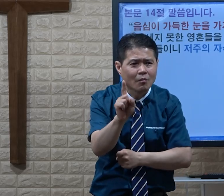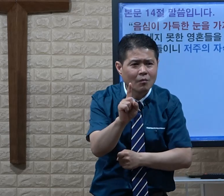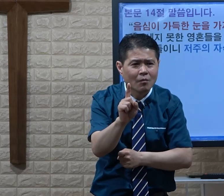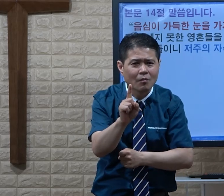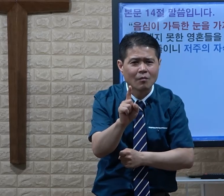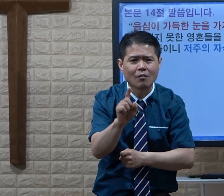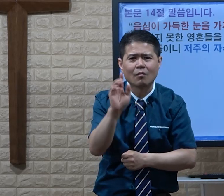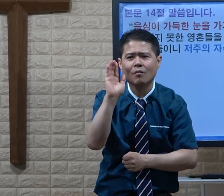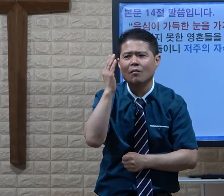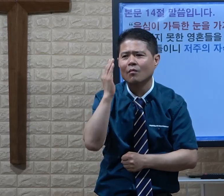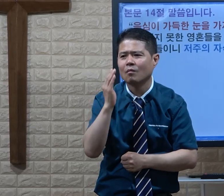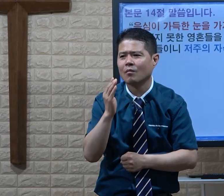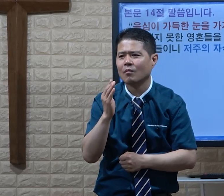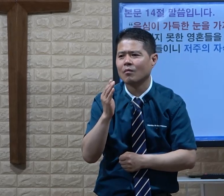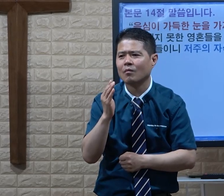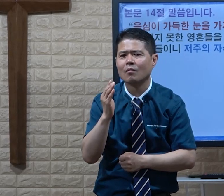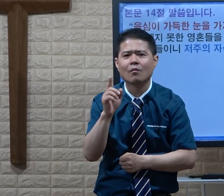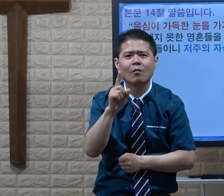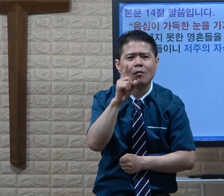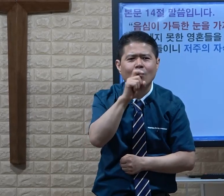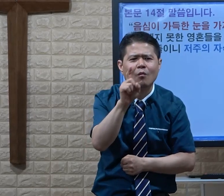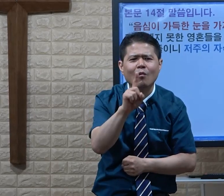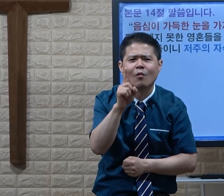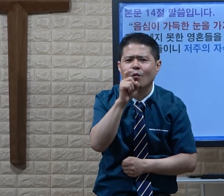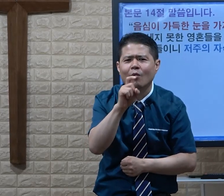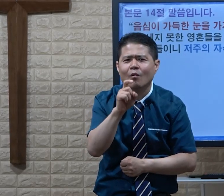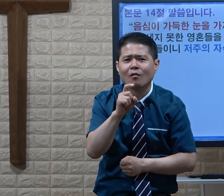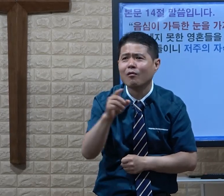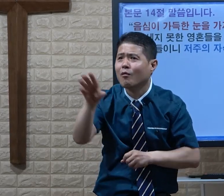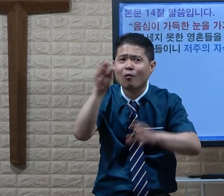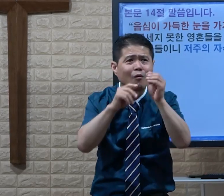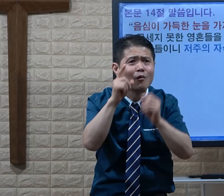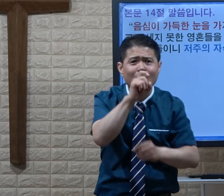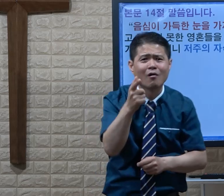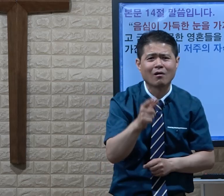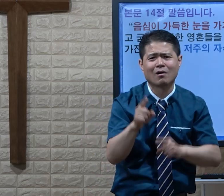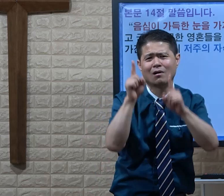오히려 범죄를 저지른다는 것은 요즘 어떤 일일까요?